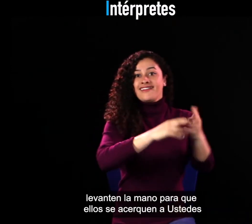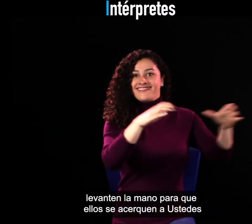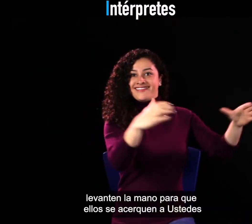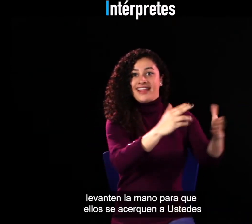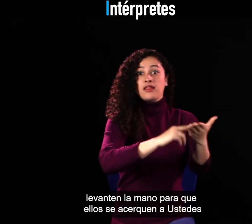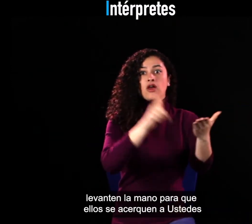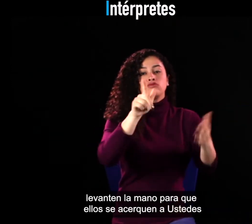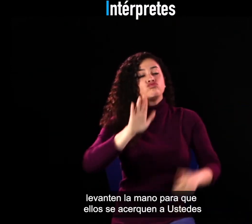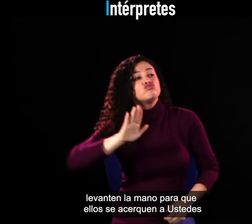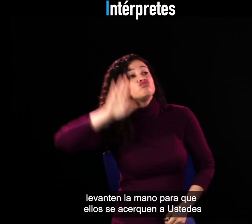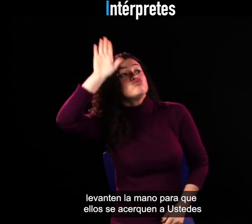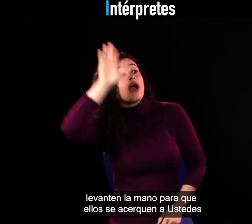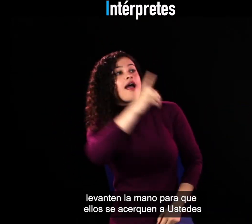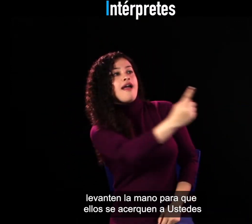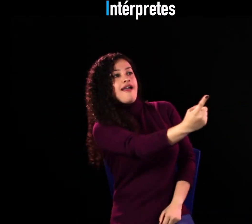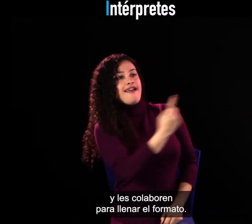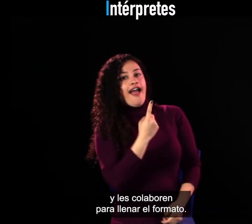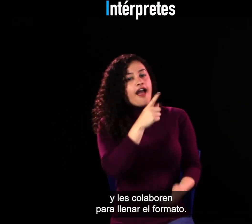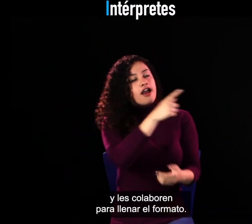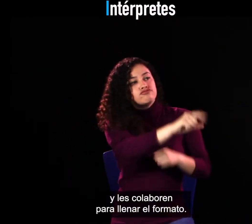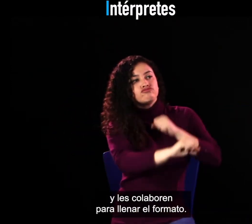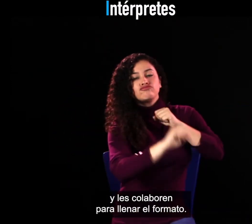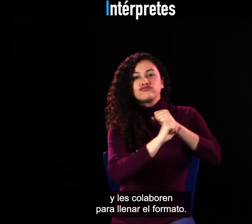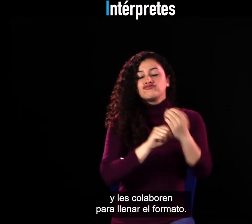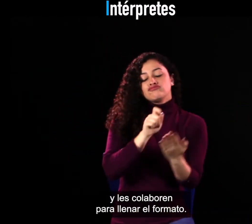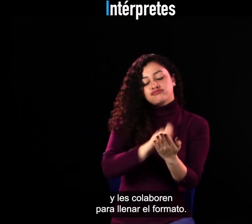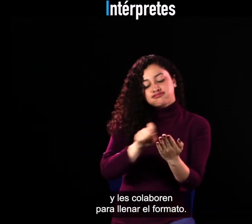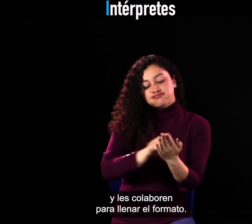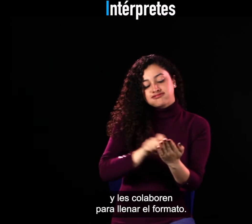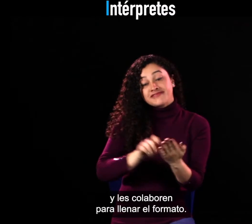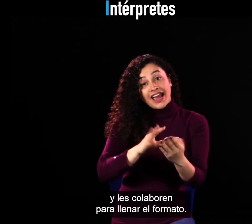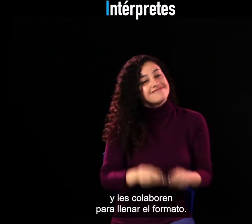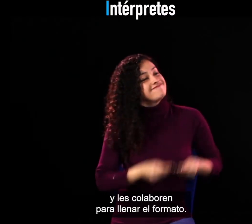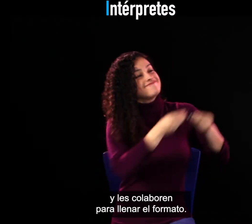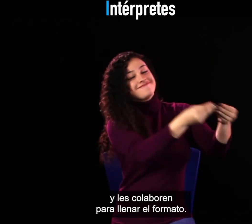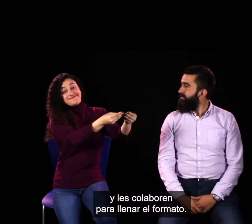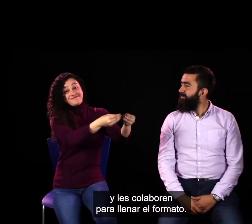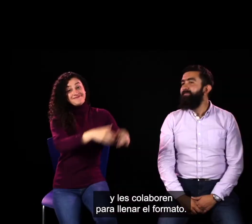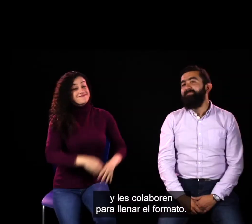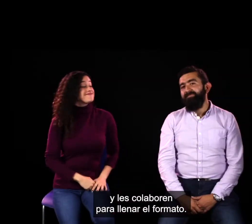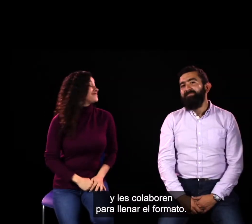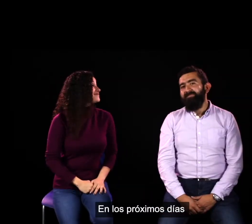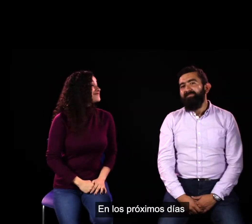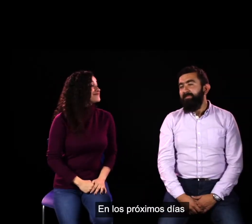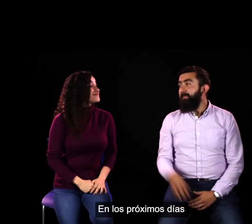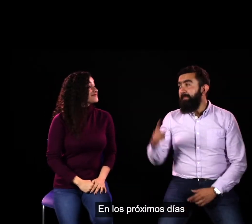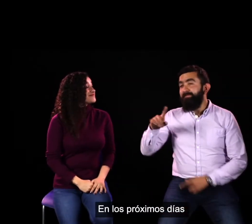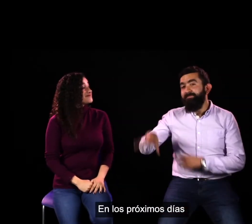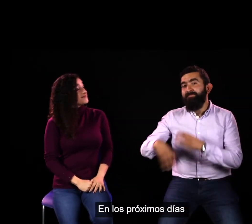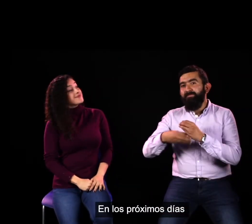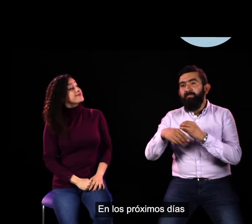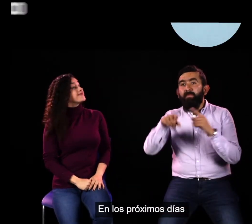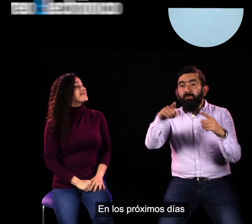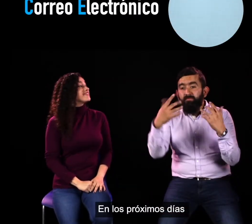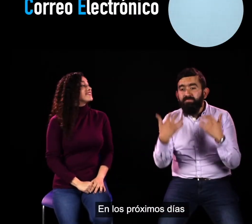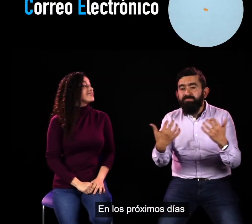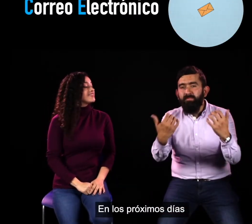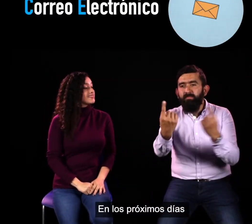levanten la mano para que ellos se acerquen a ustedes y les colaboren para llenar el formato. En los próximos